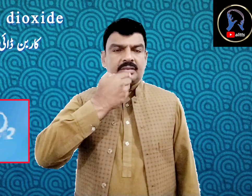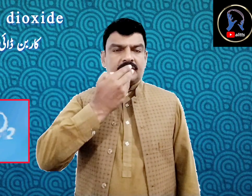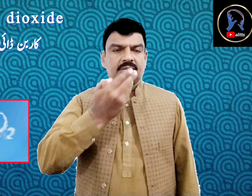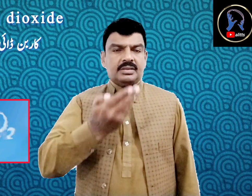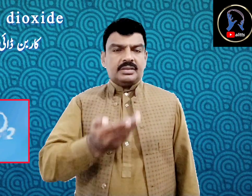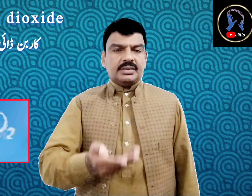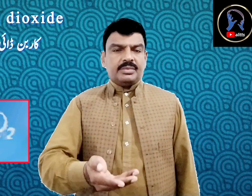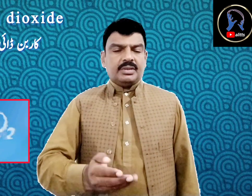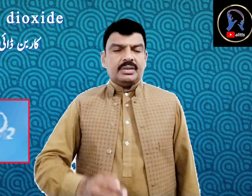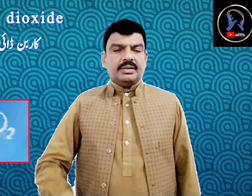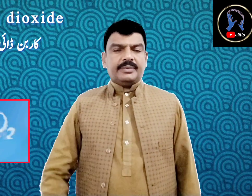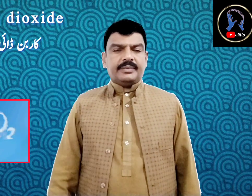सांस बाहर।